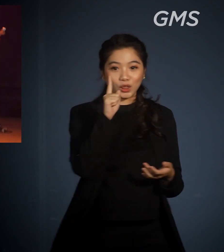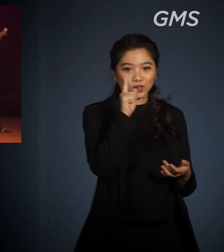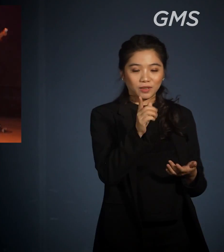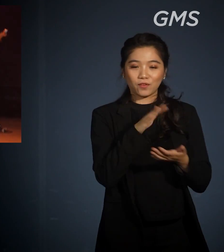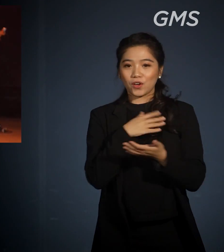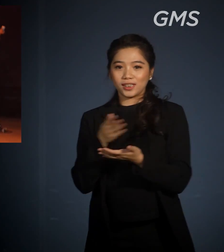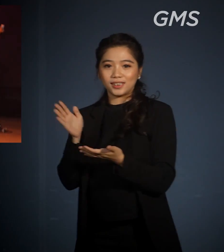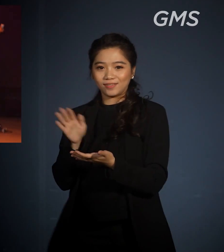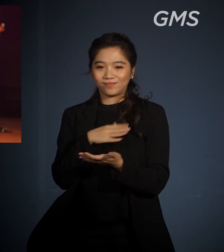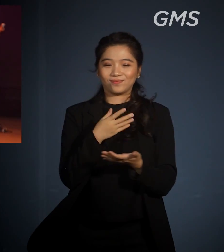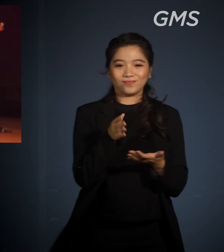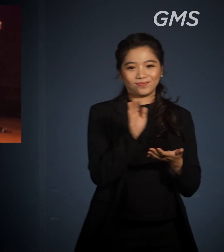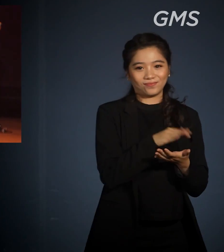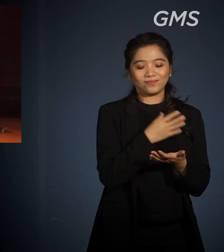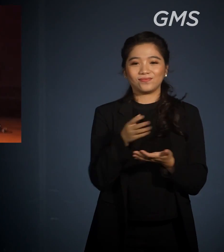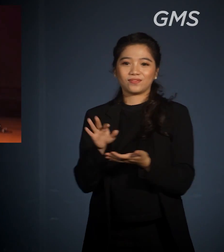satu simfoni,